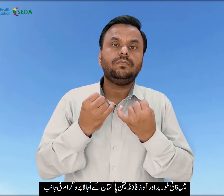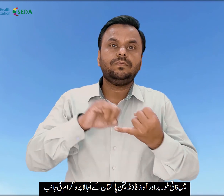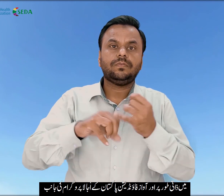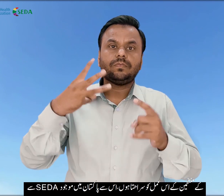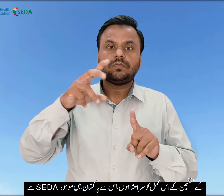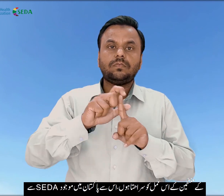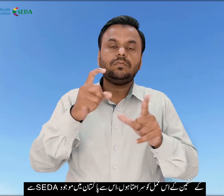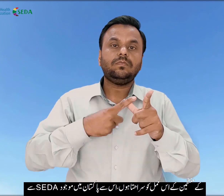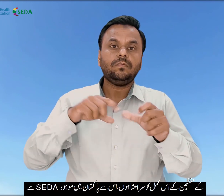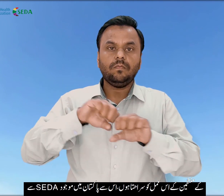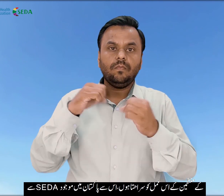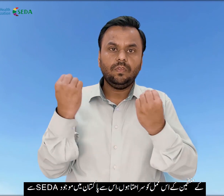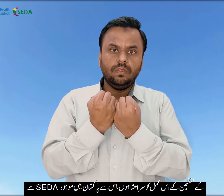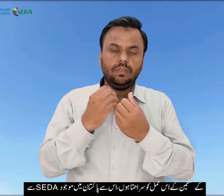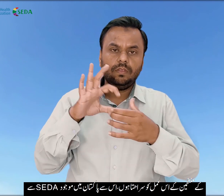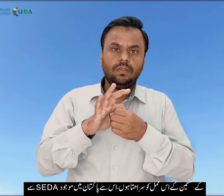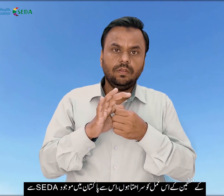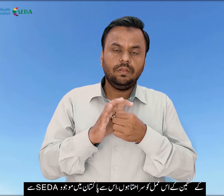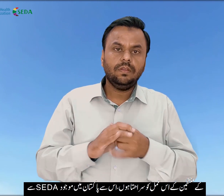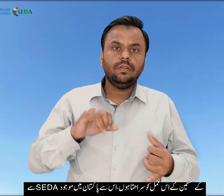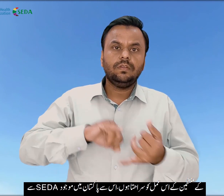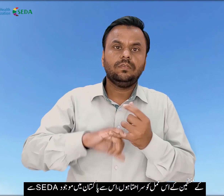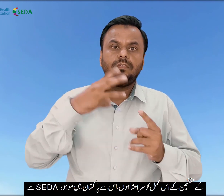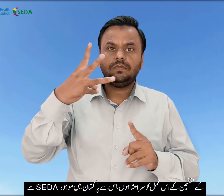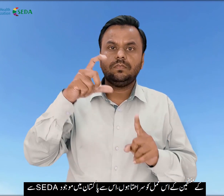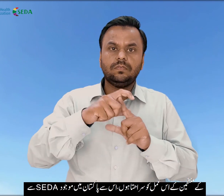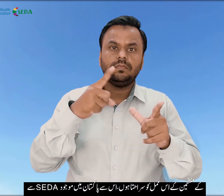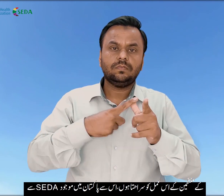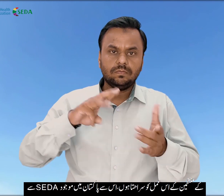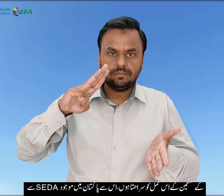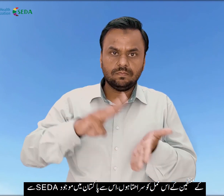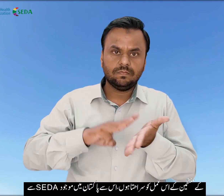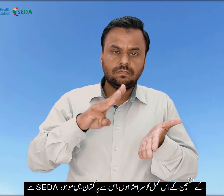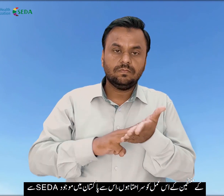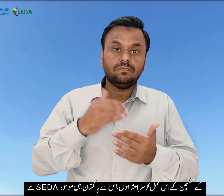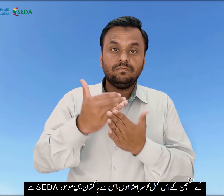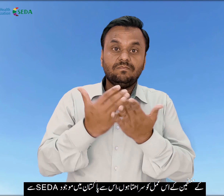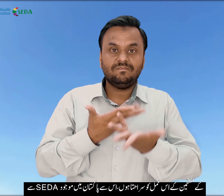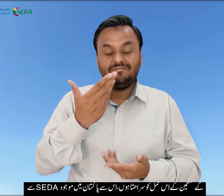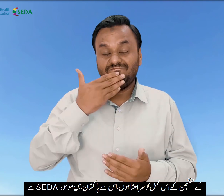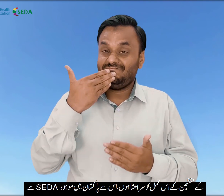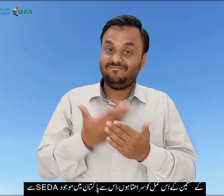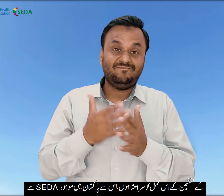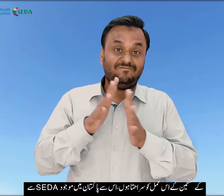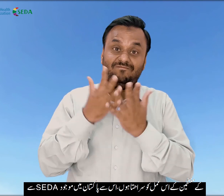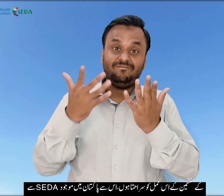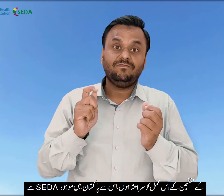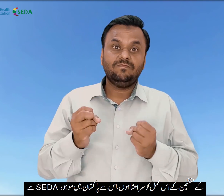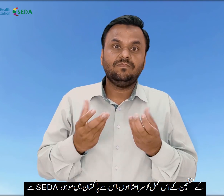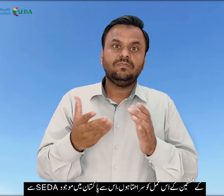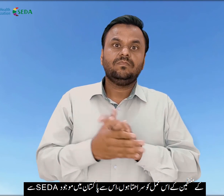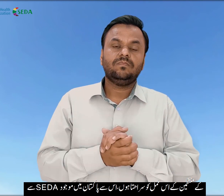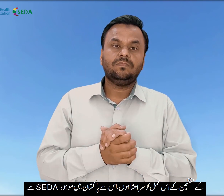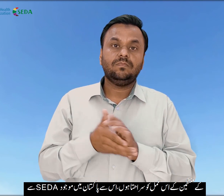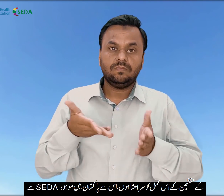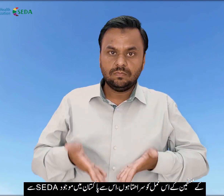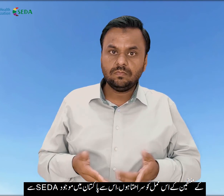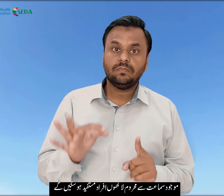جانب سے سیڈا کے منتظمین کے اس عمل کو سراہتا ہوں۔ اس سے پاکستان میں